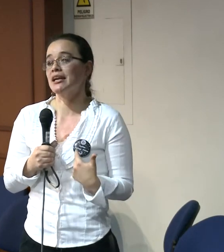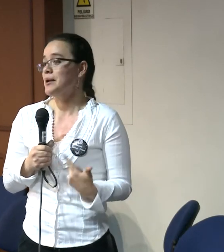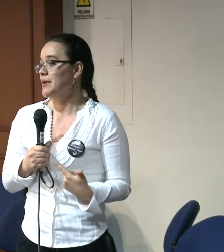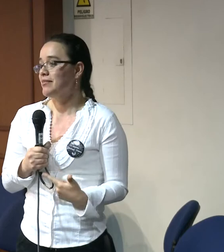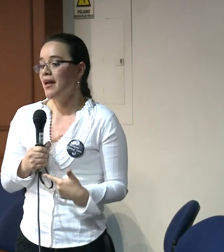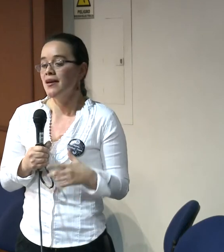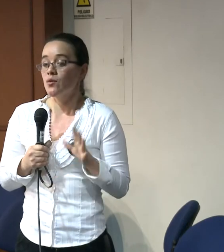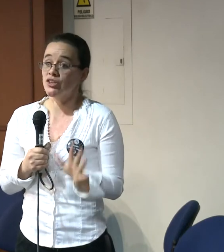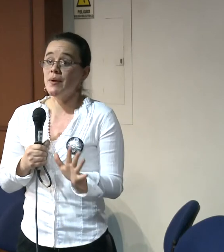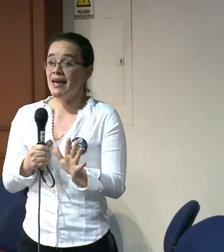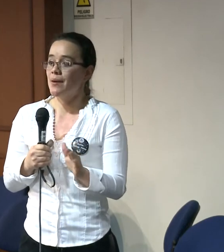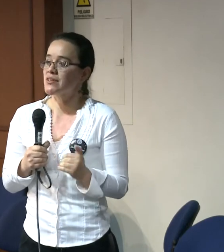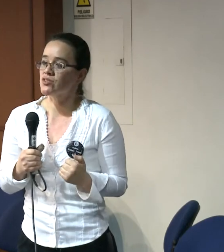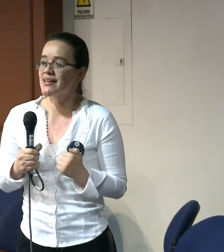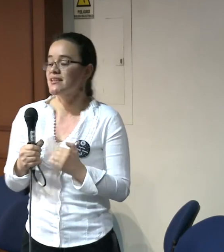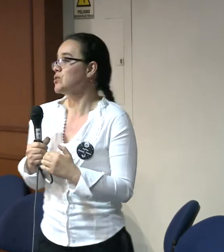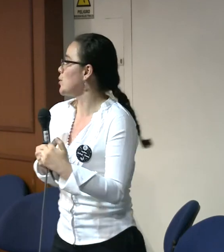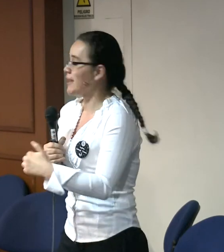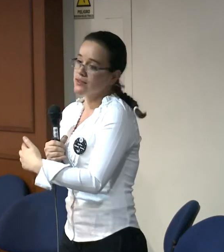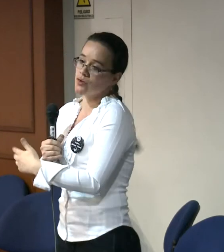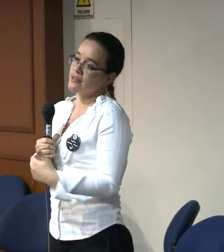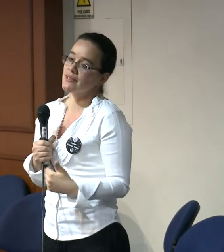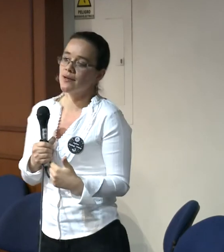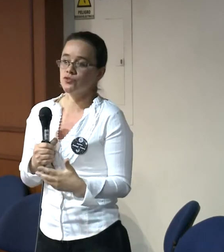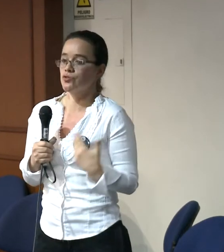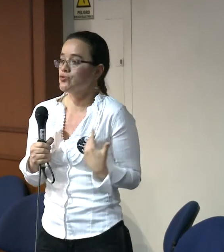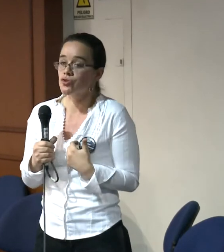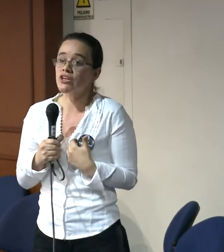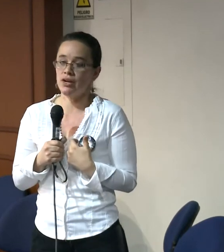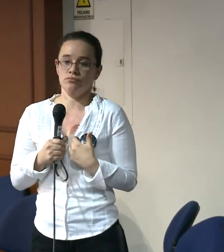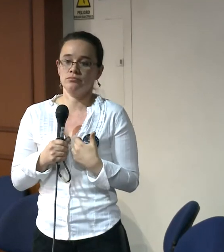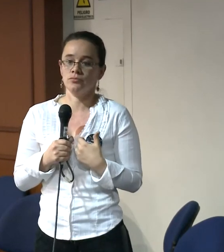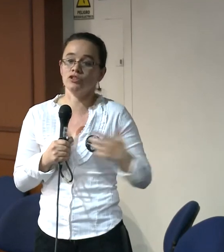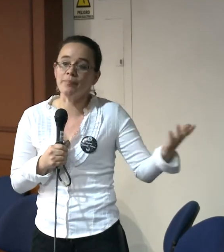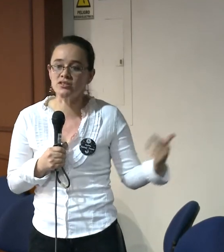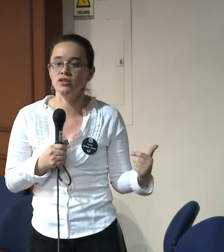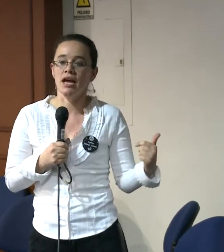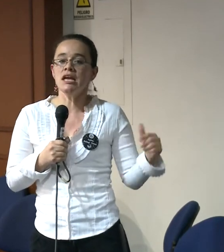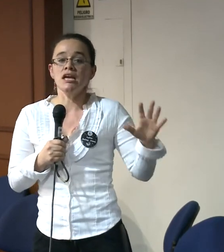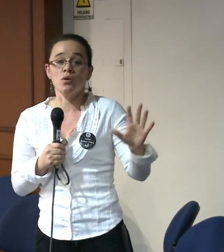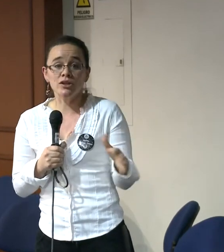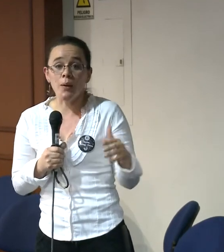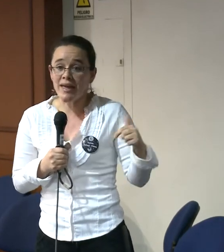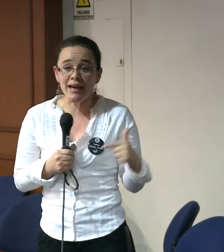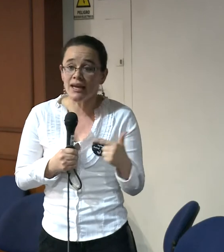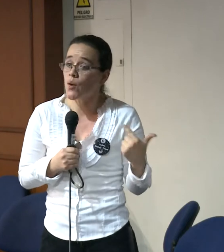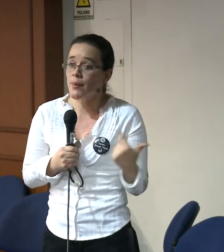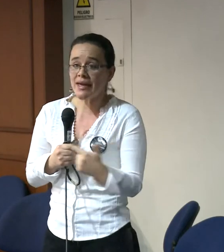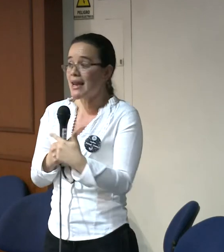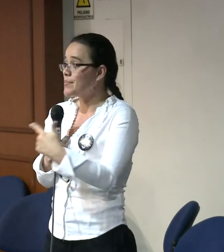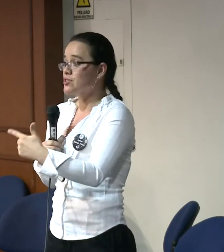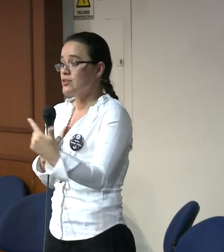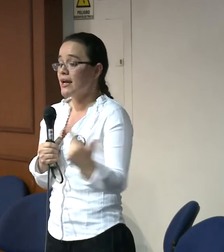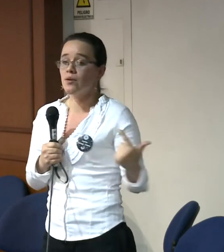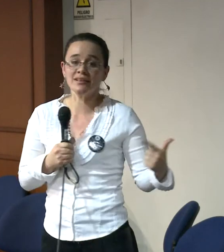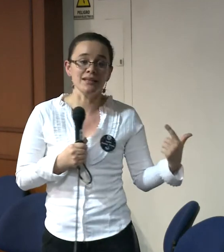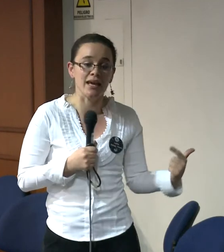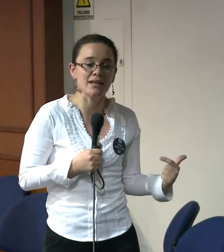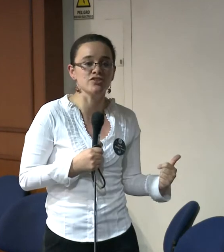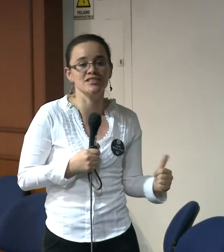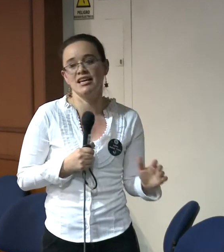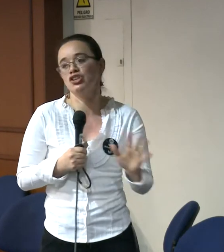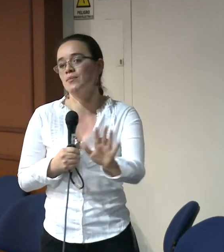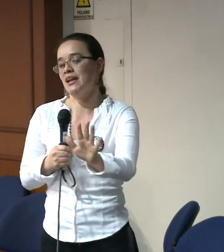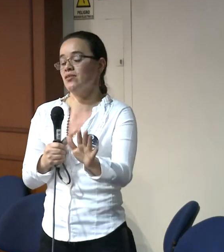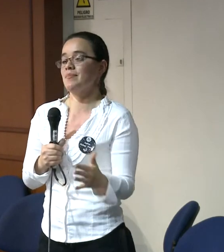decían que realmente, cuando veían a la persona, decían, no ven, no la quitamos, yo no quiero otra persona. Y cuando veían que la persona